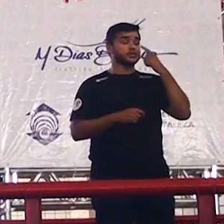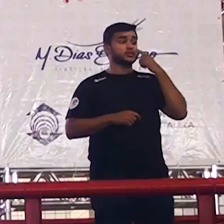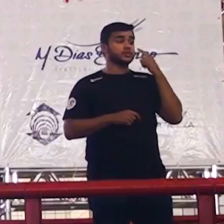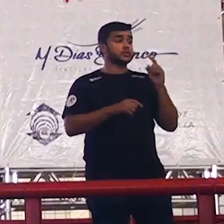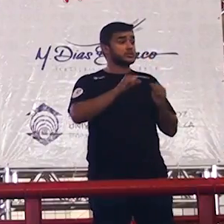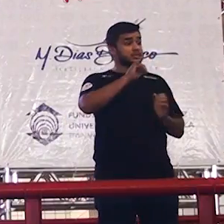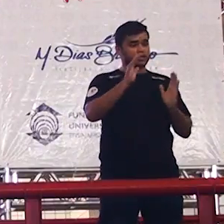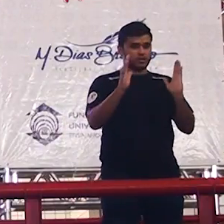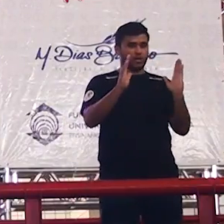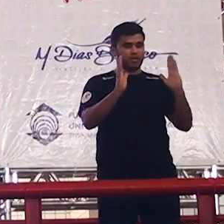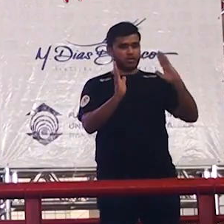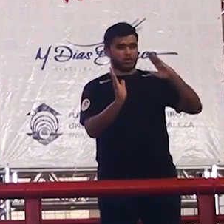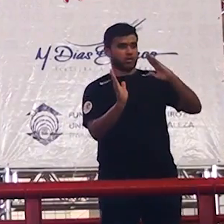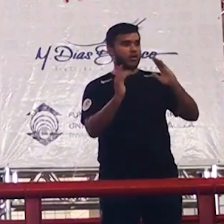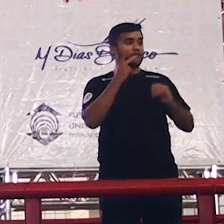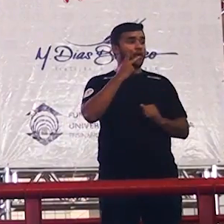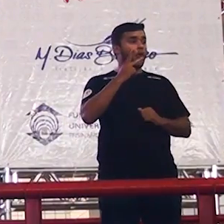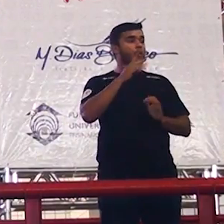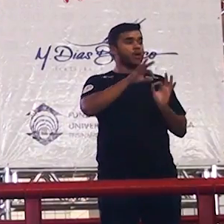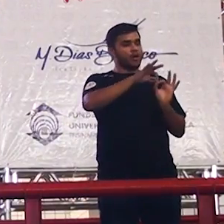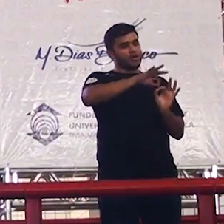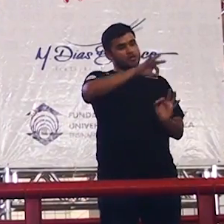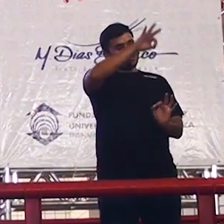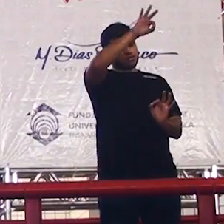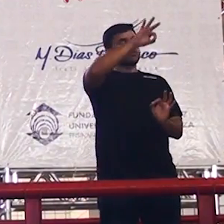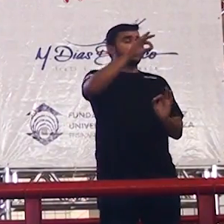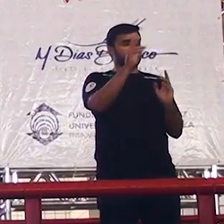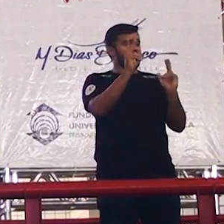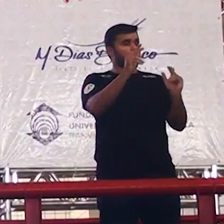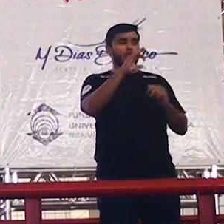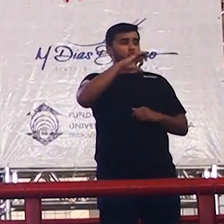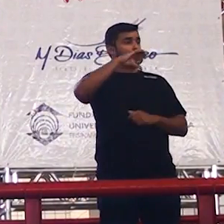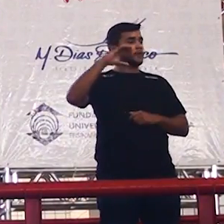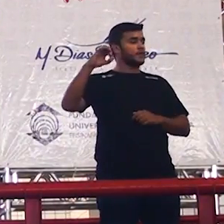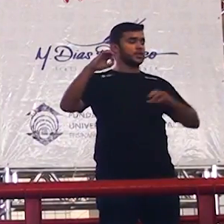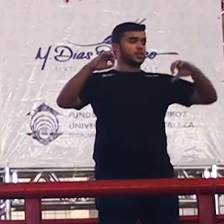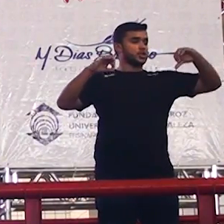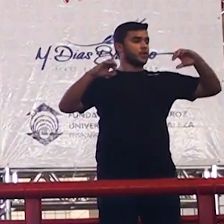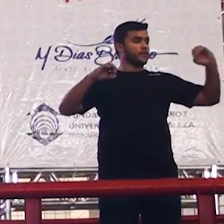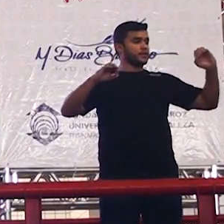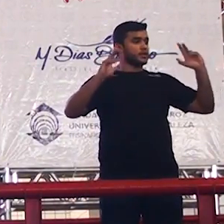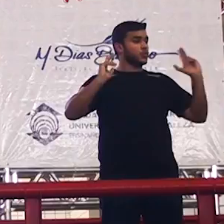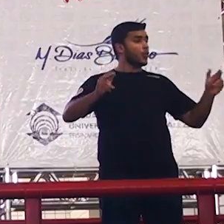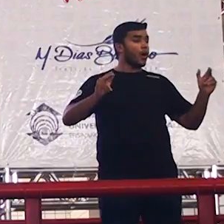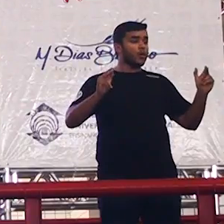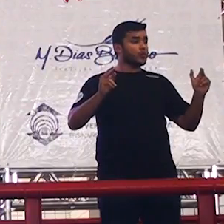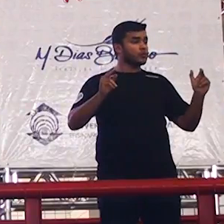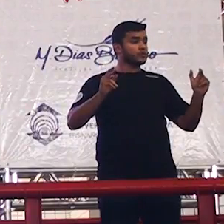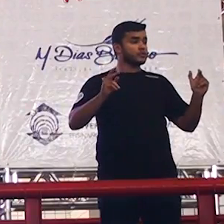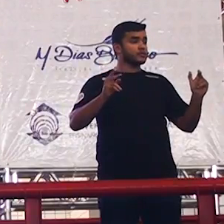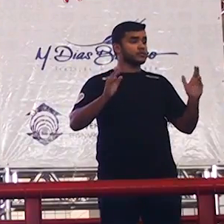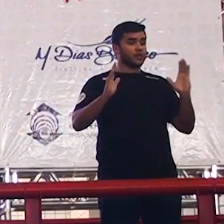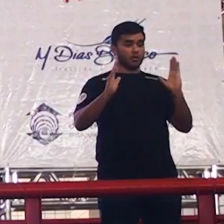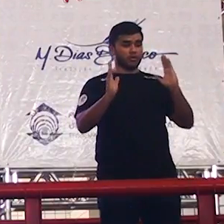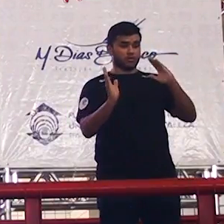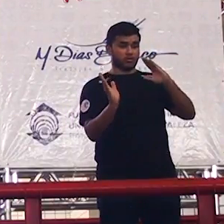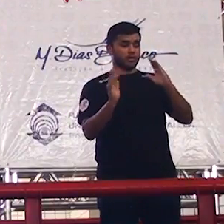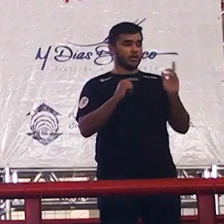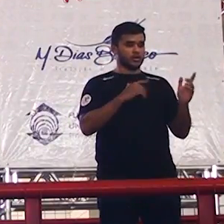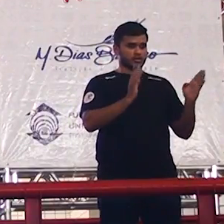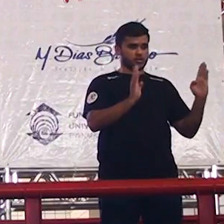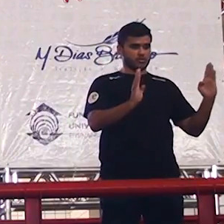lateral, a altura ela forma 90 graus. Então, a forma de calcular a